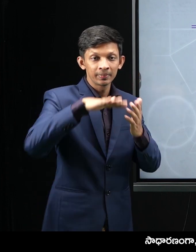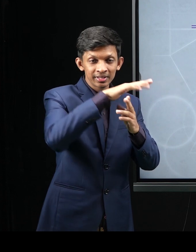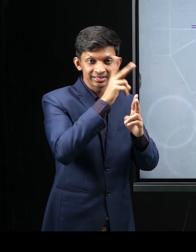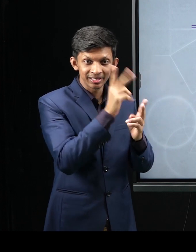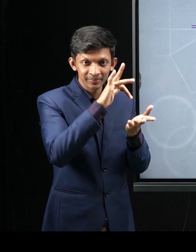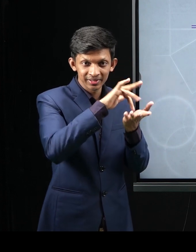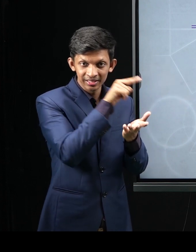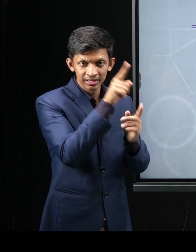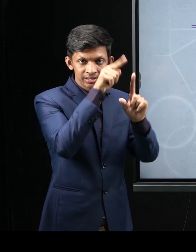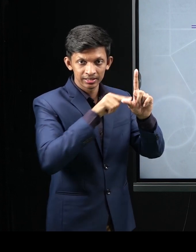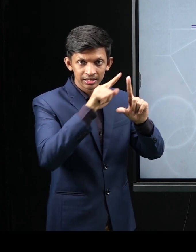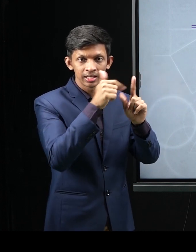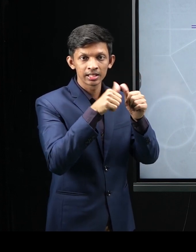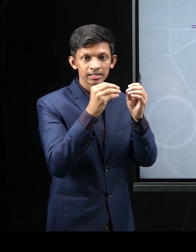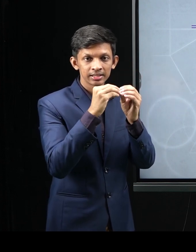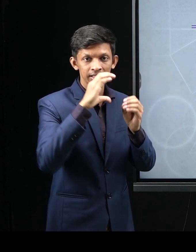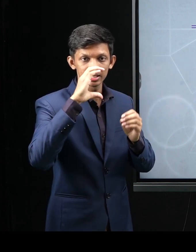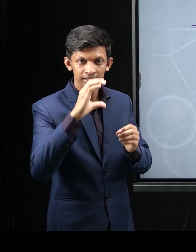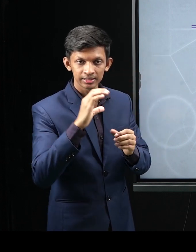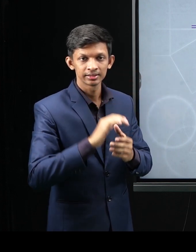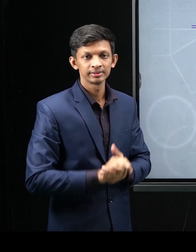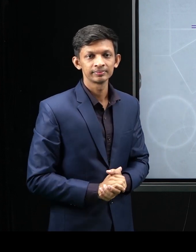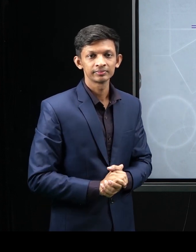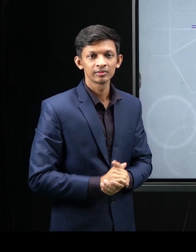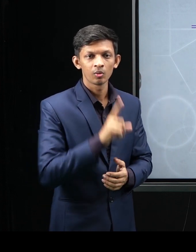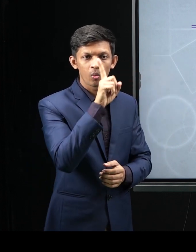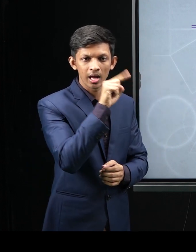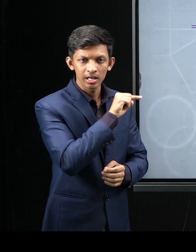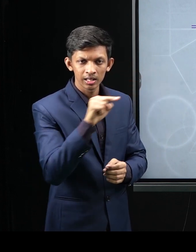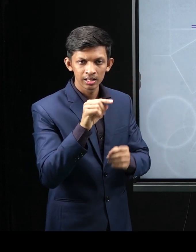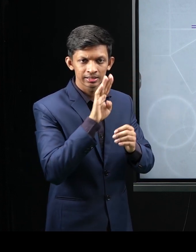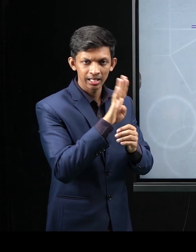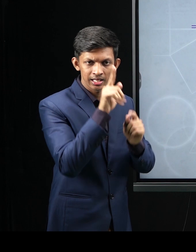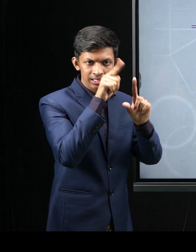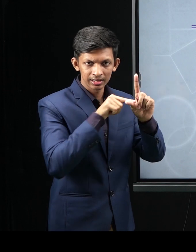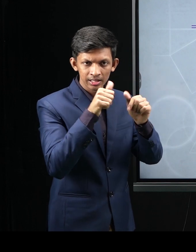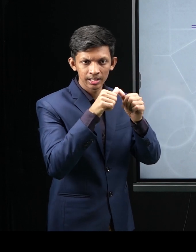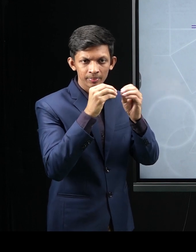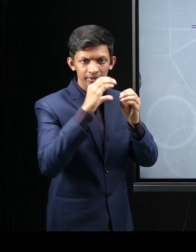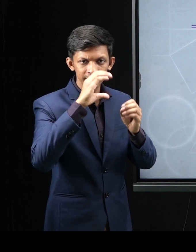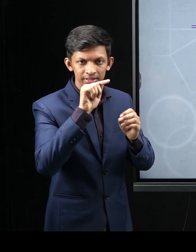ఈ త్రిభుజాల వైశాల్యం ఏబీసీ 1/4 ట్రయాంగిల్ ఏబీసీ 1/4